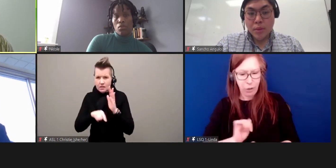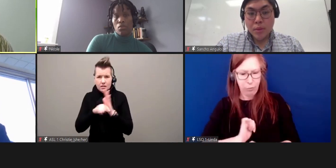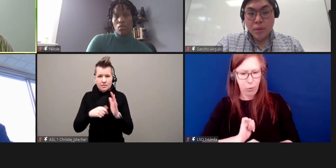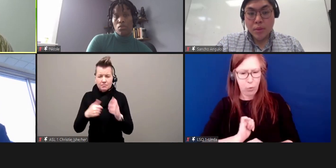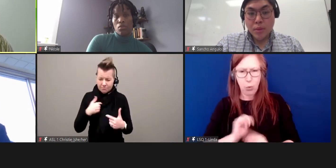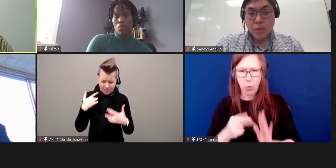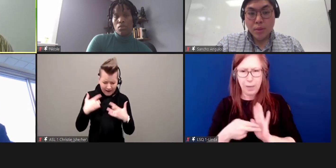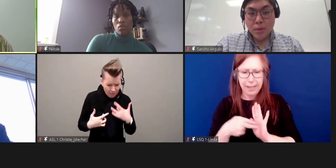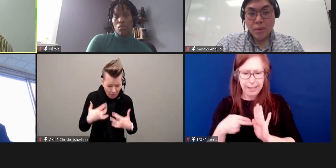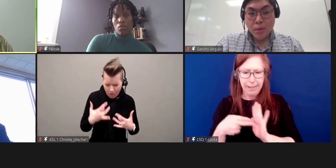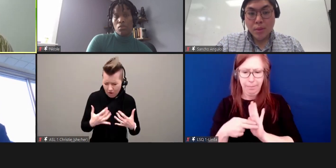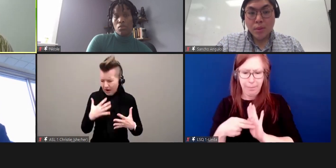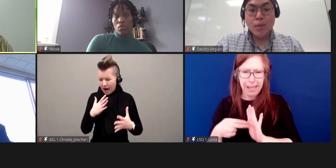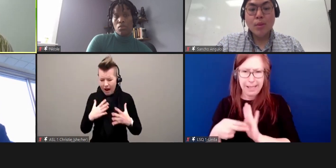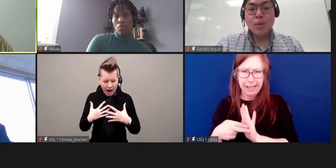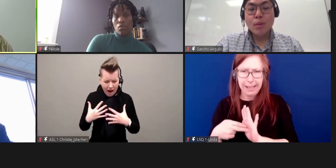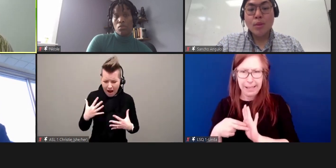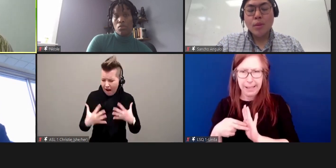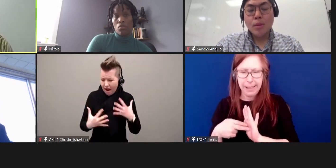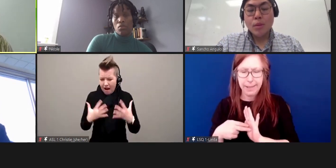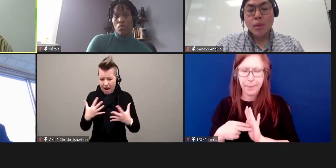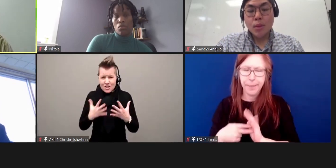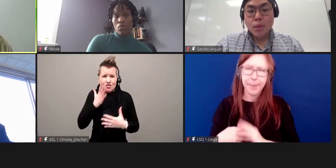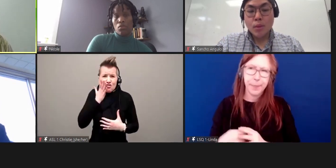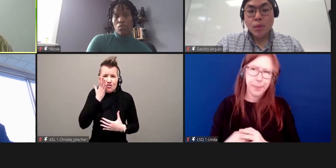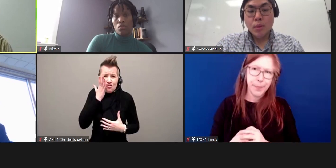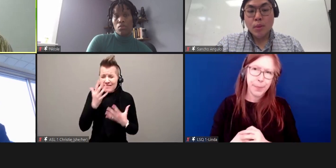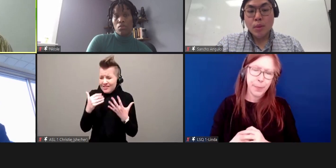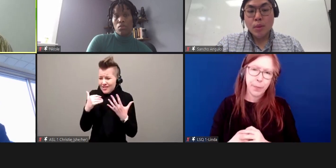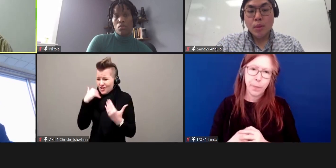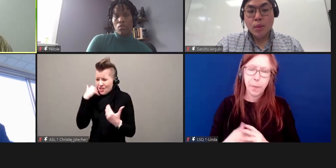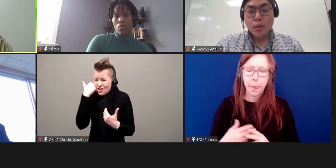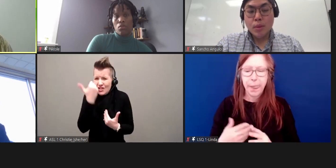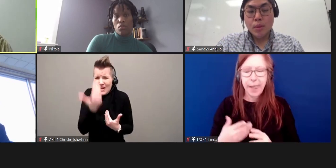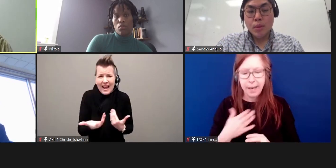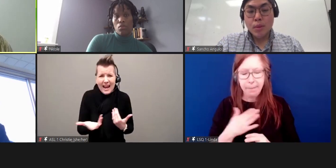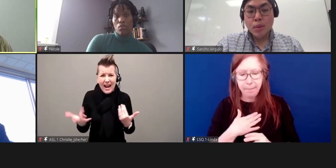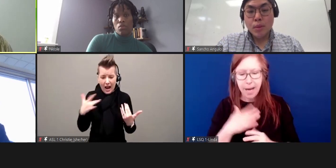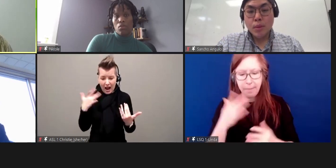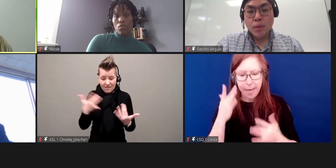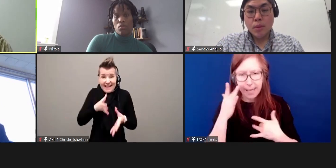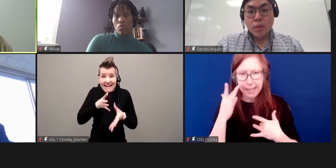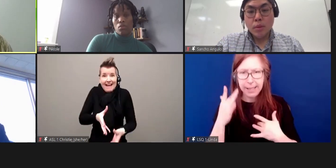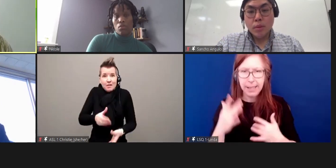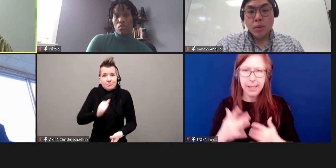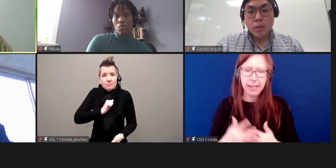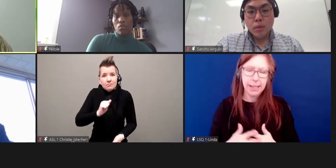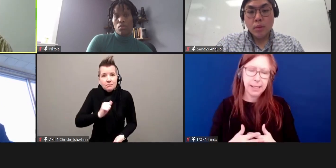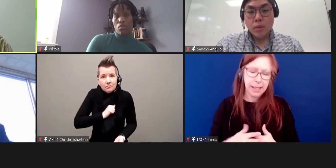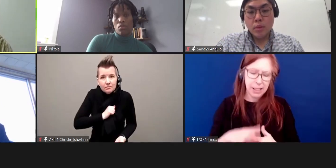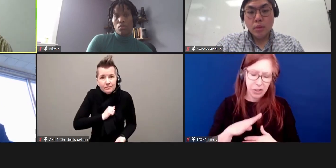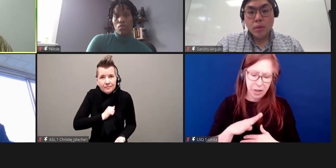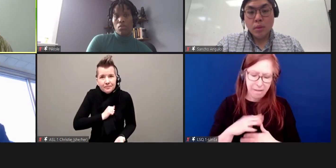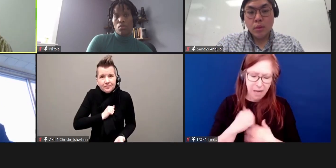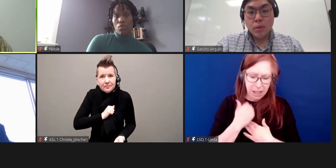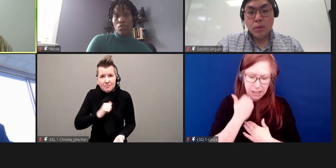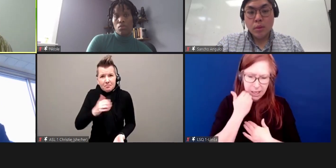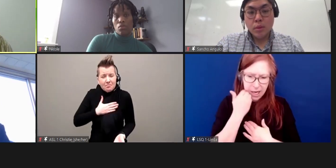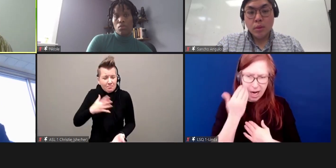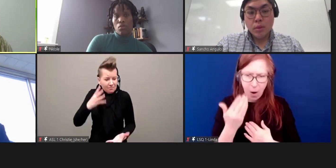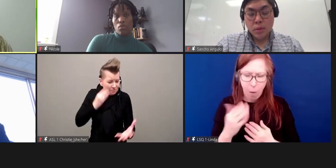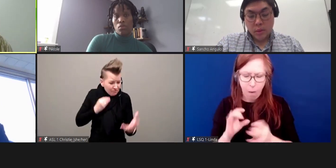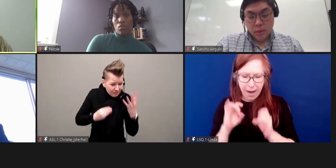je me stigmatisais moi-même et ma propre maladie. Je ressentais cette honte et cette